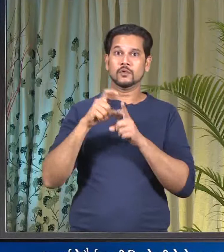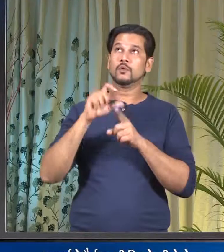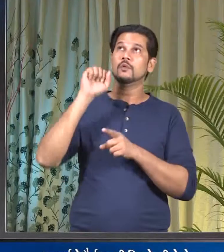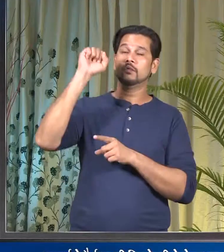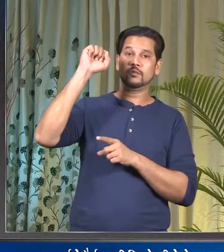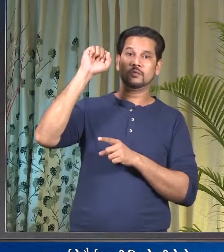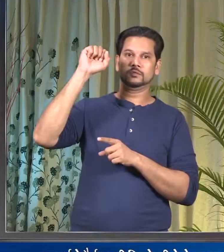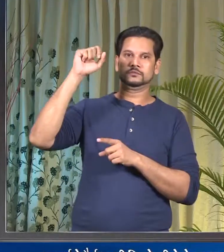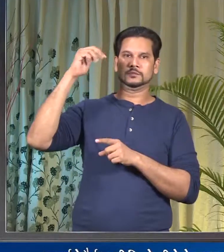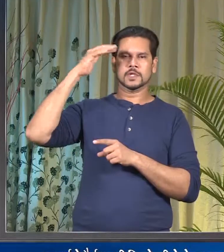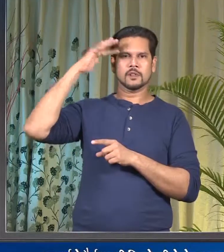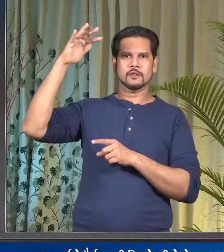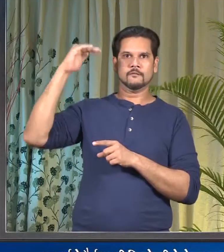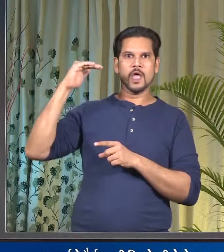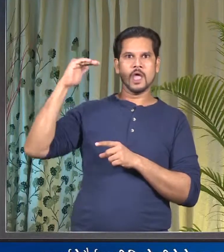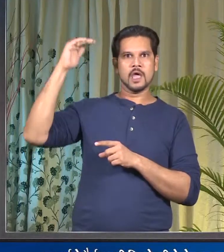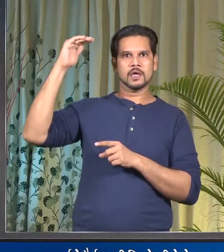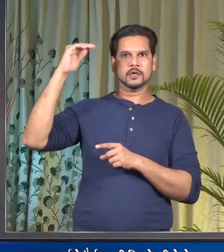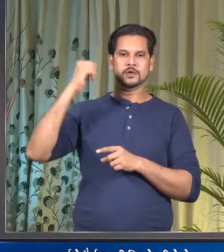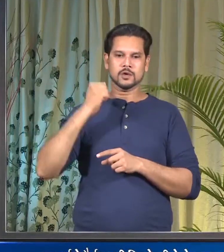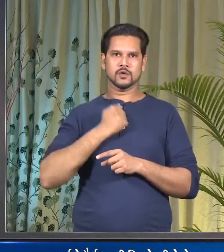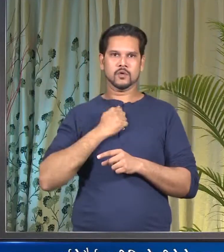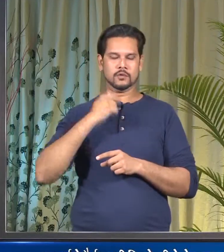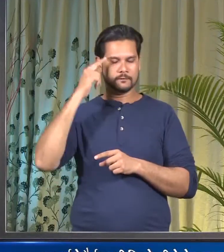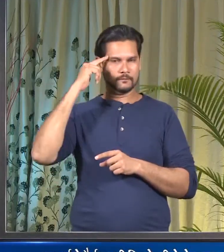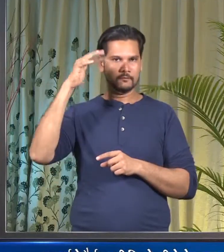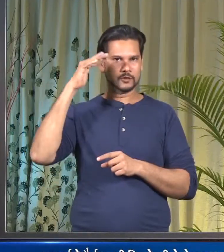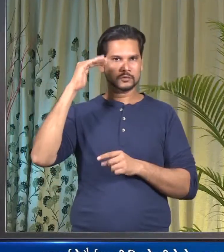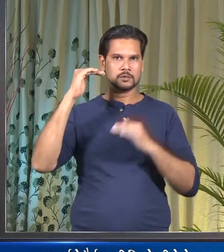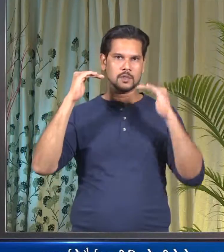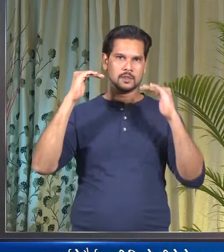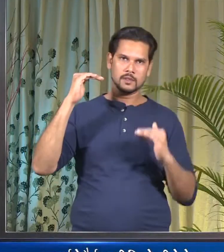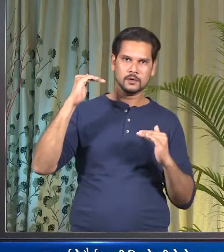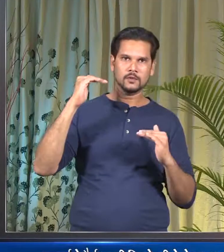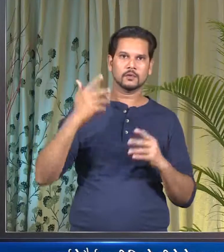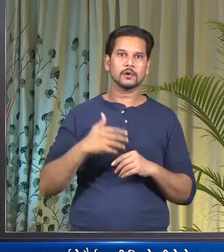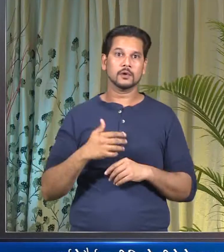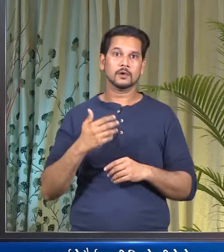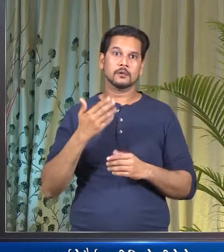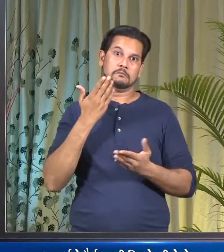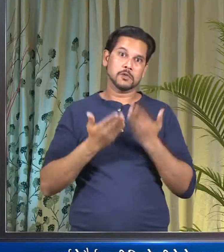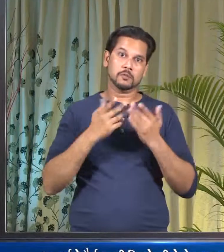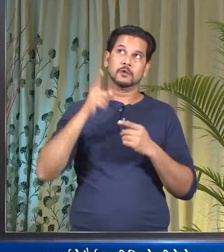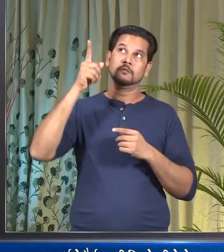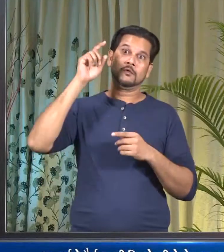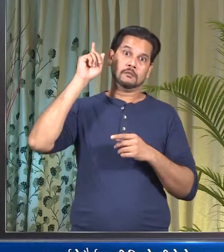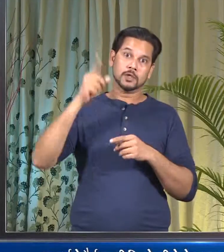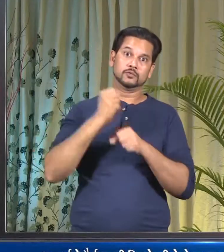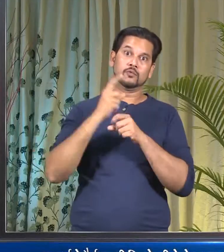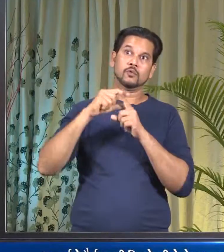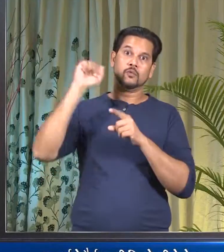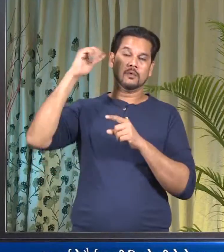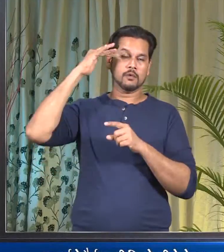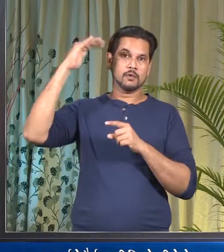ये लेवल पर चलती है और हमारी फ्रीक्वंसी ये लेवल पर है अब या तो उसको मेरे लेवल तक आना पड़े